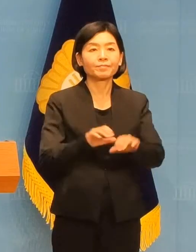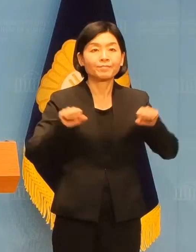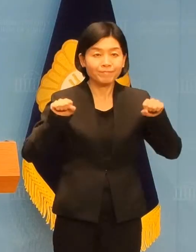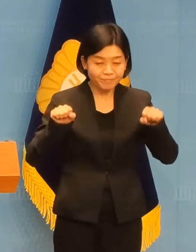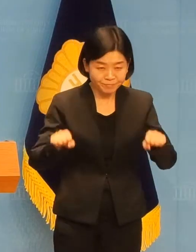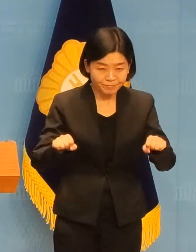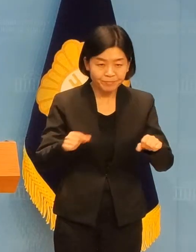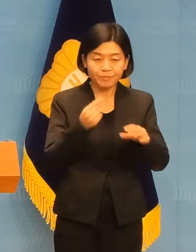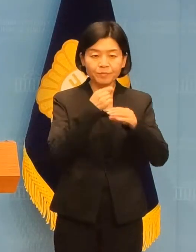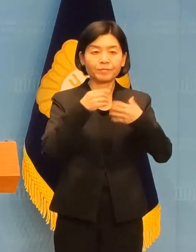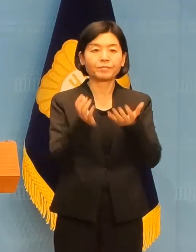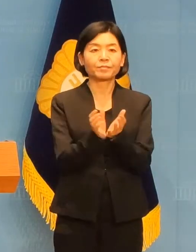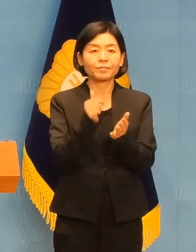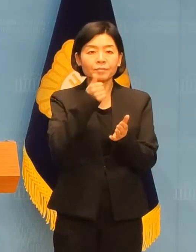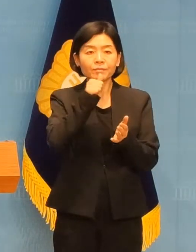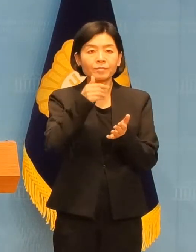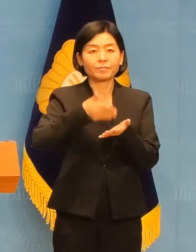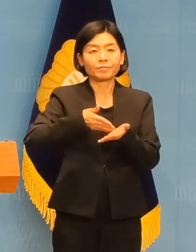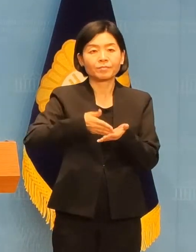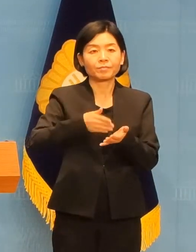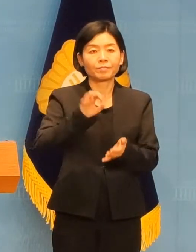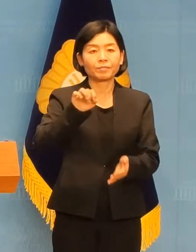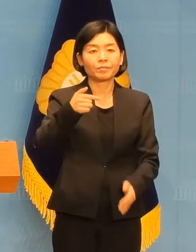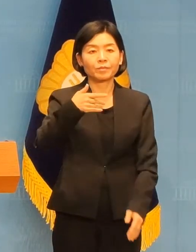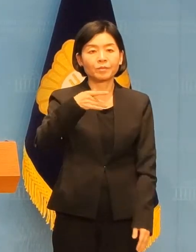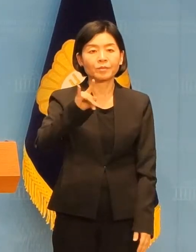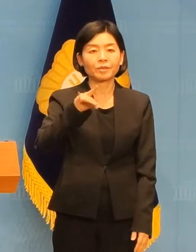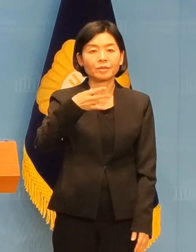안녕하십니까. 더불어민주당 대변인 문대림입니다.